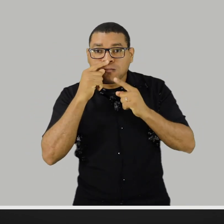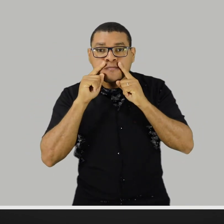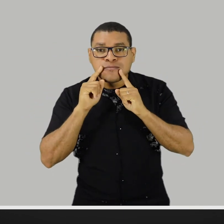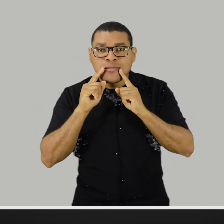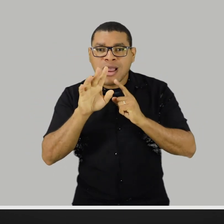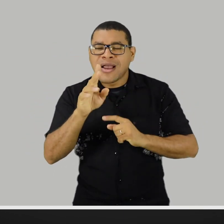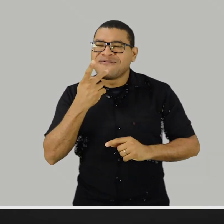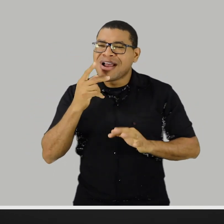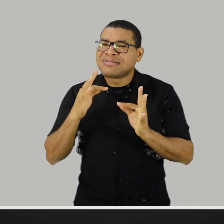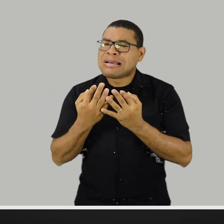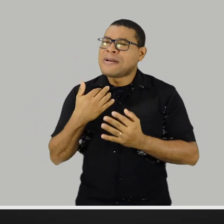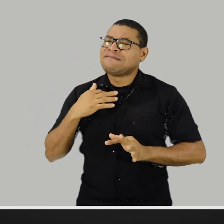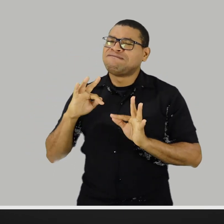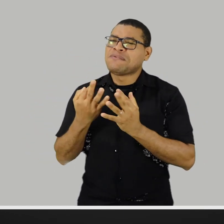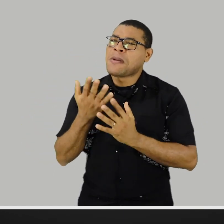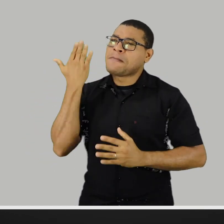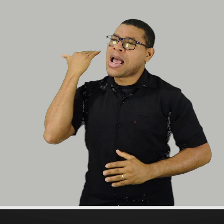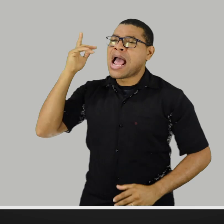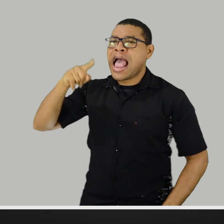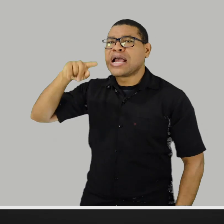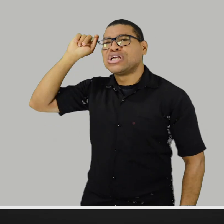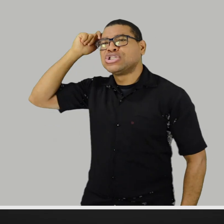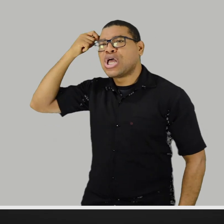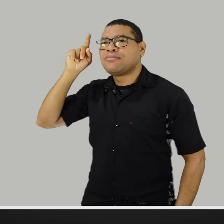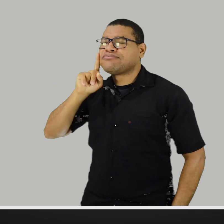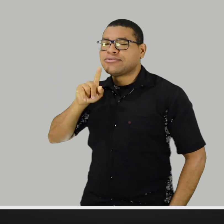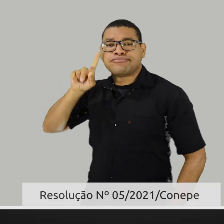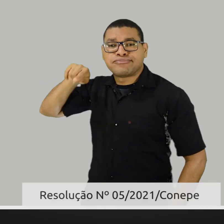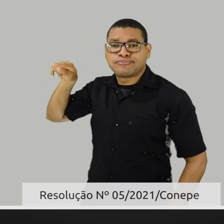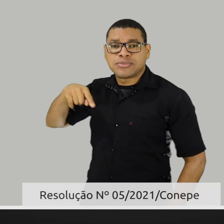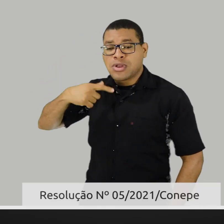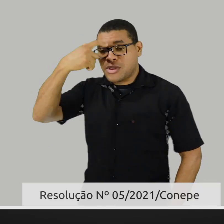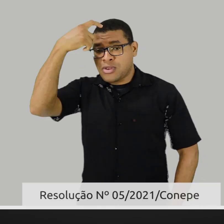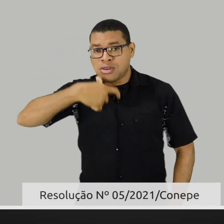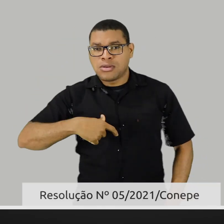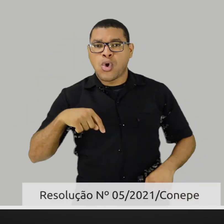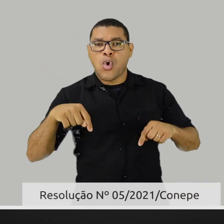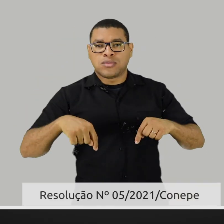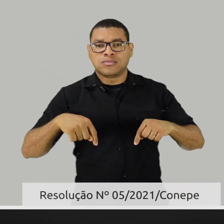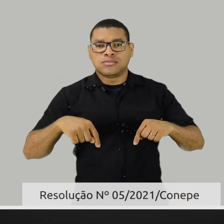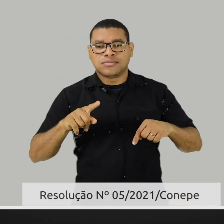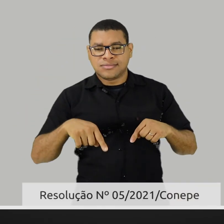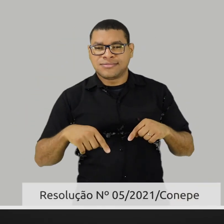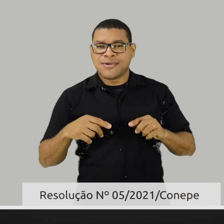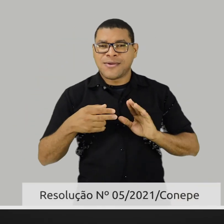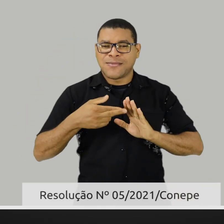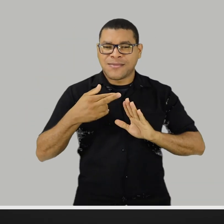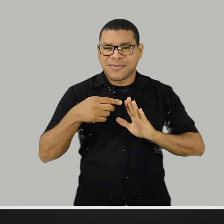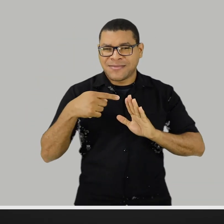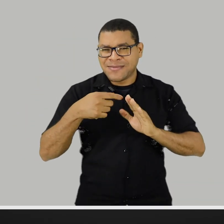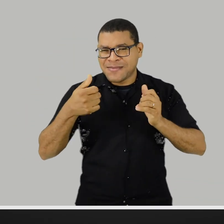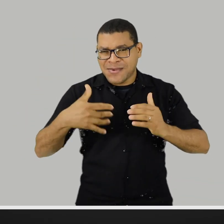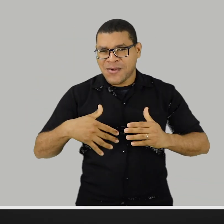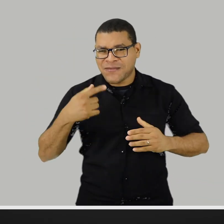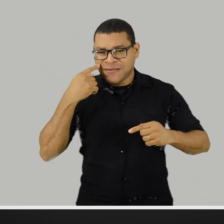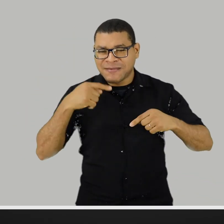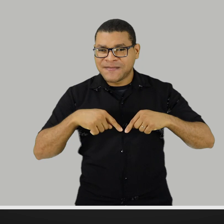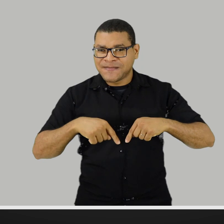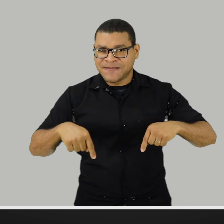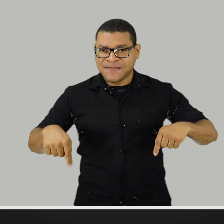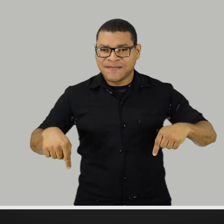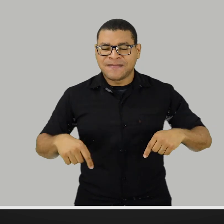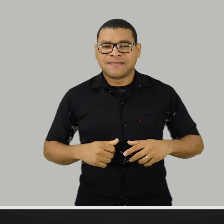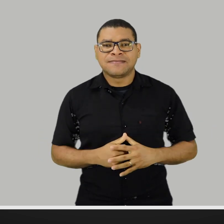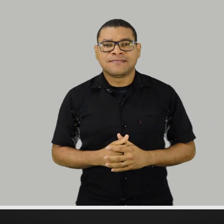critério de ancestralidade resolução nº 05/2021/conep das etapas e